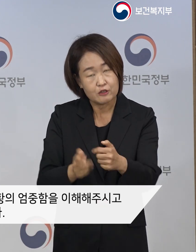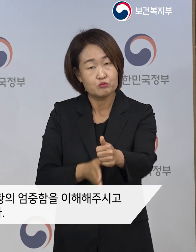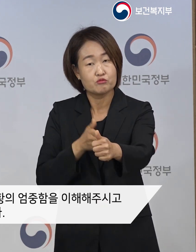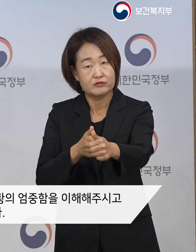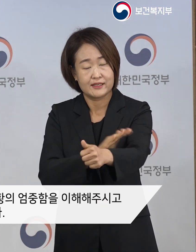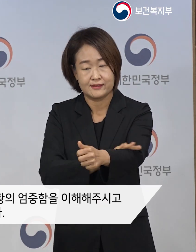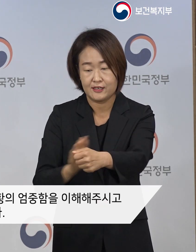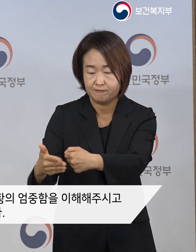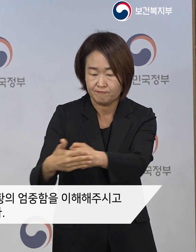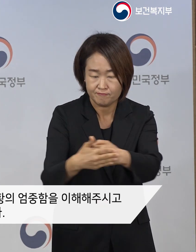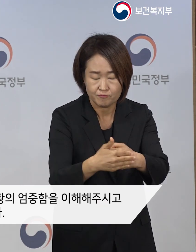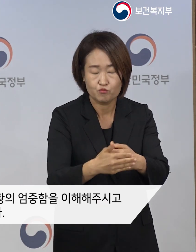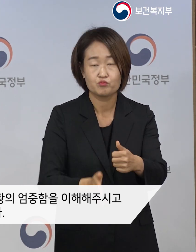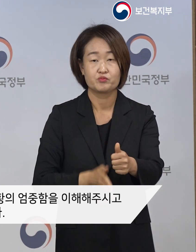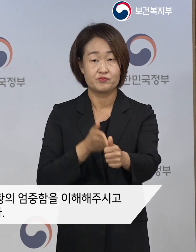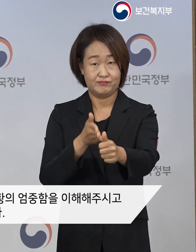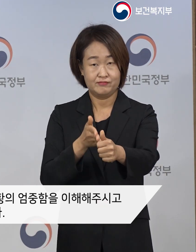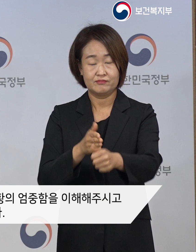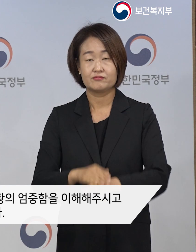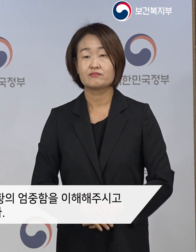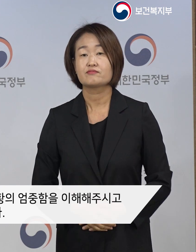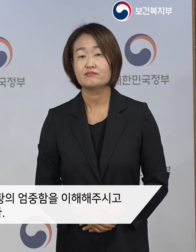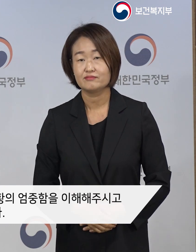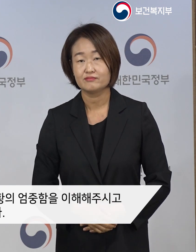적극적으로 협력하여 주시기를 당부드립니다.